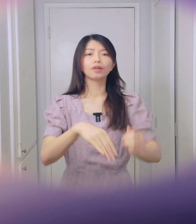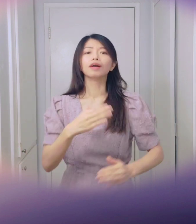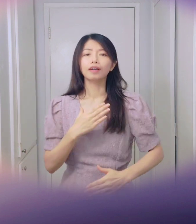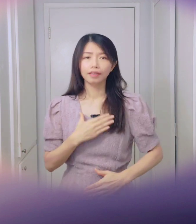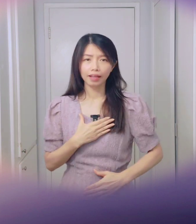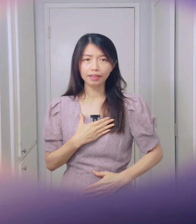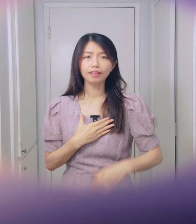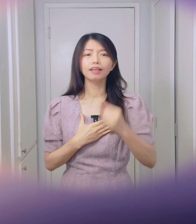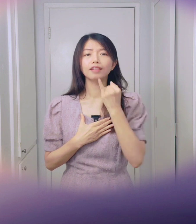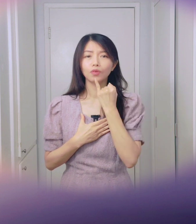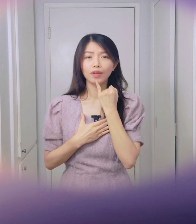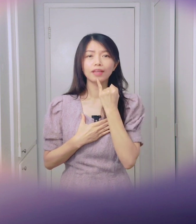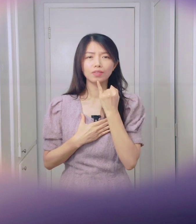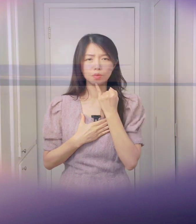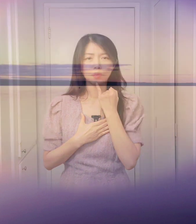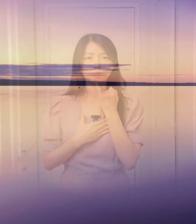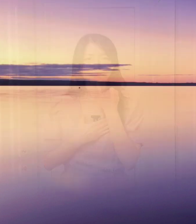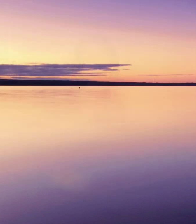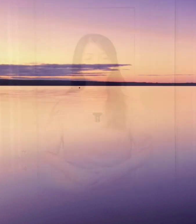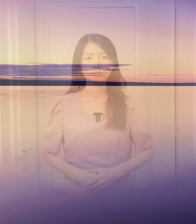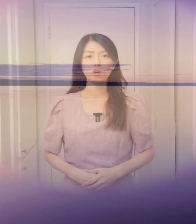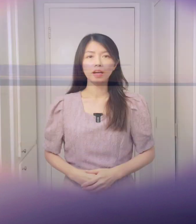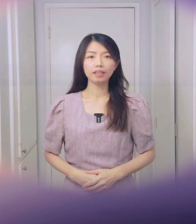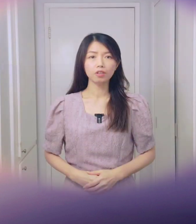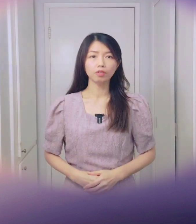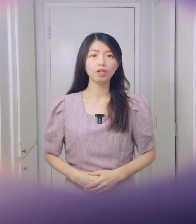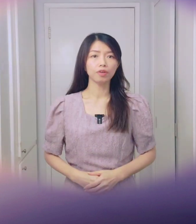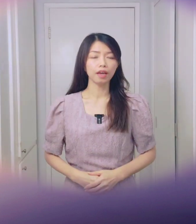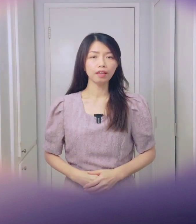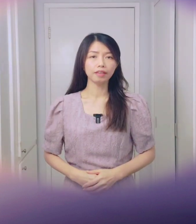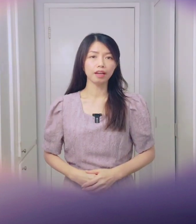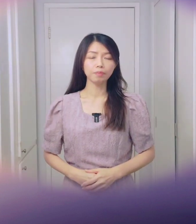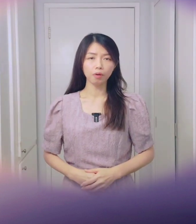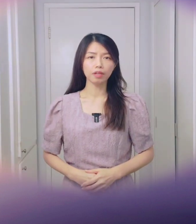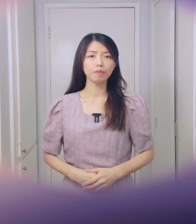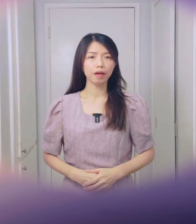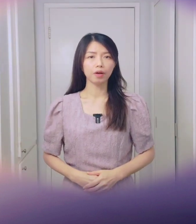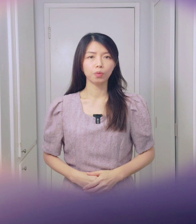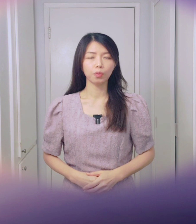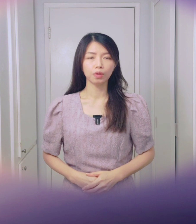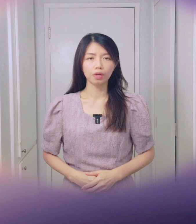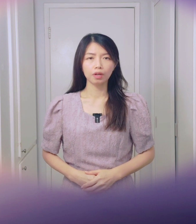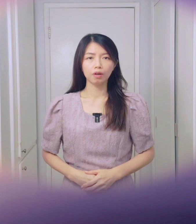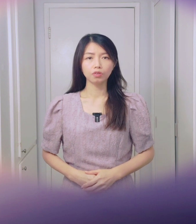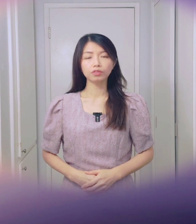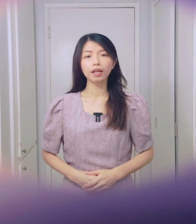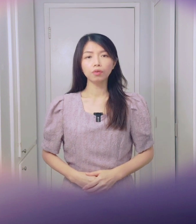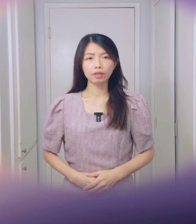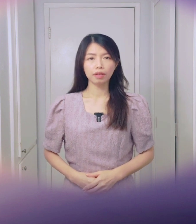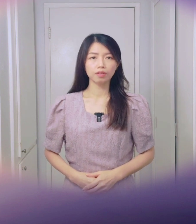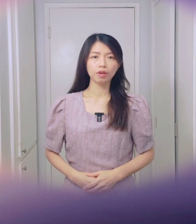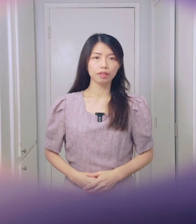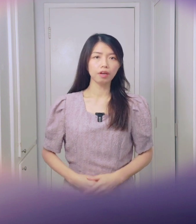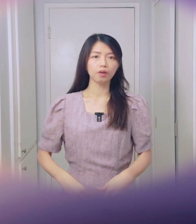끝이라도 나는 괜찮소. 죽어가는 저들을 위해 나를 버리길 바라오. 죽다라고